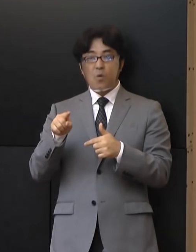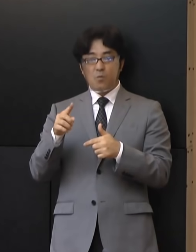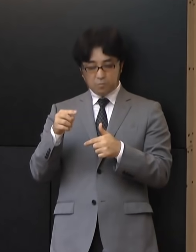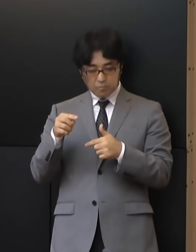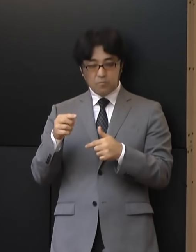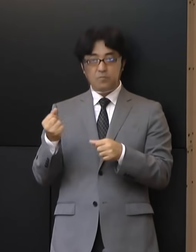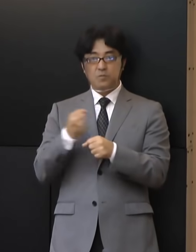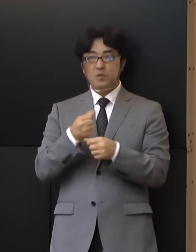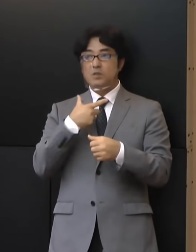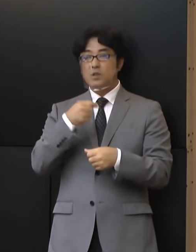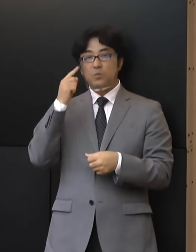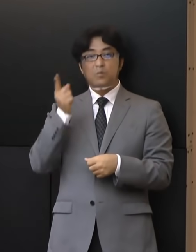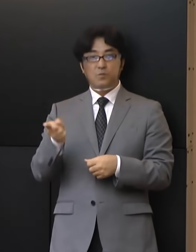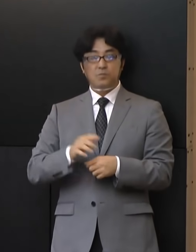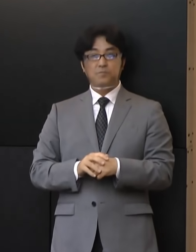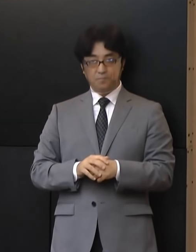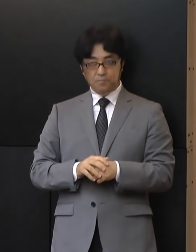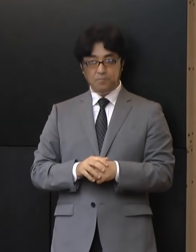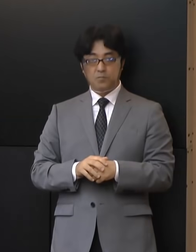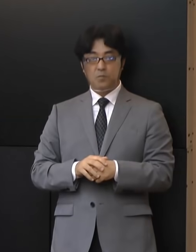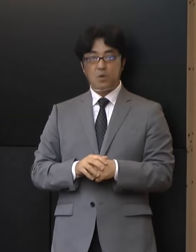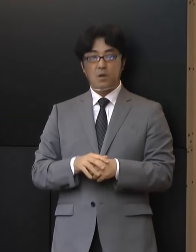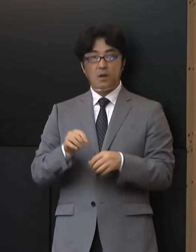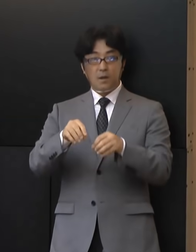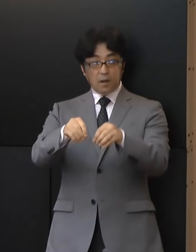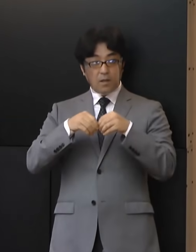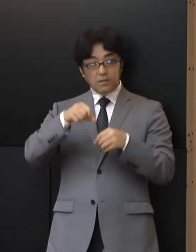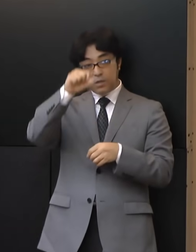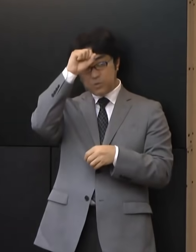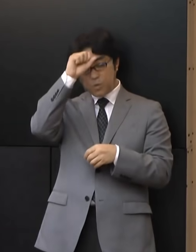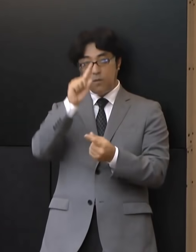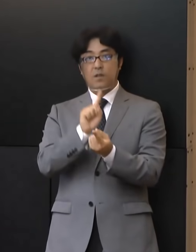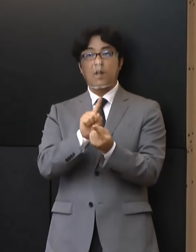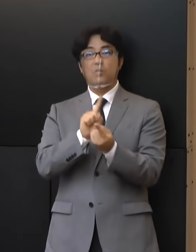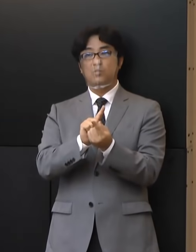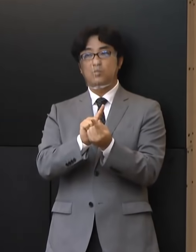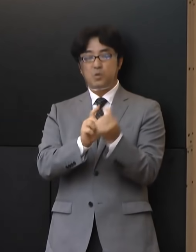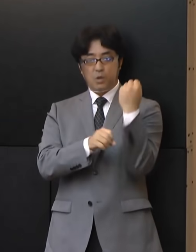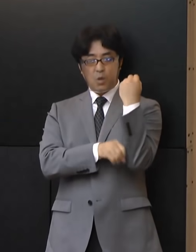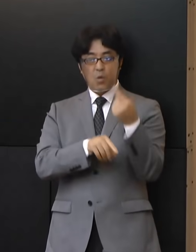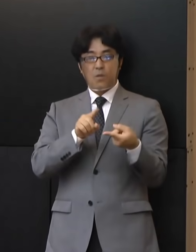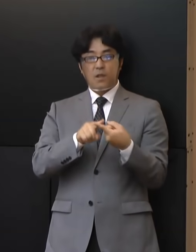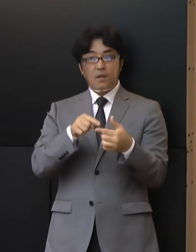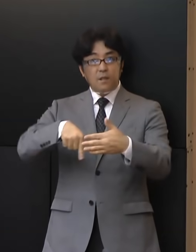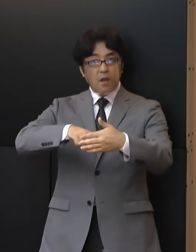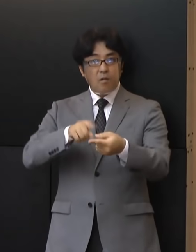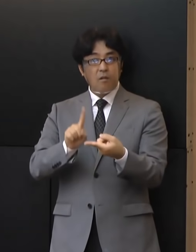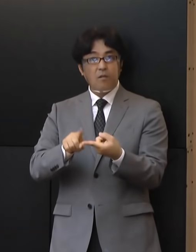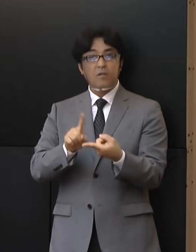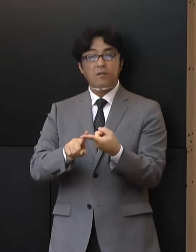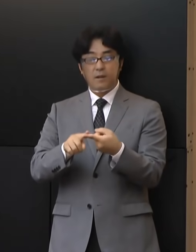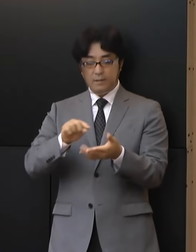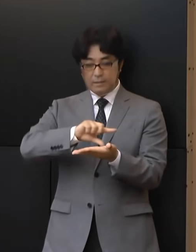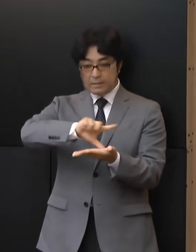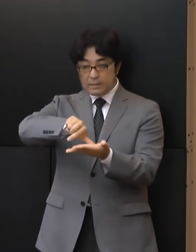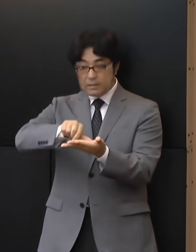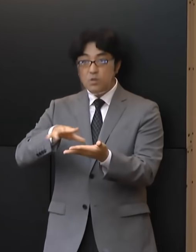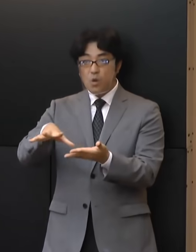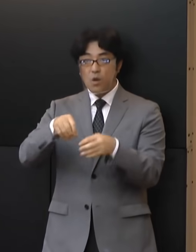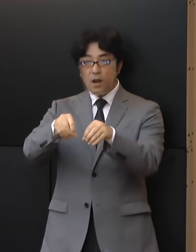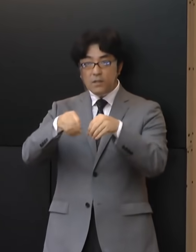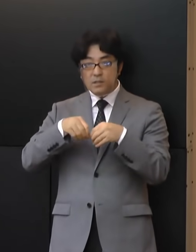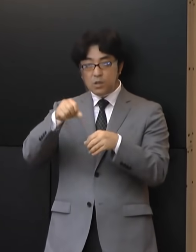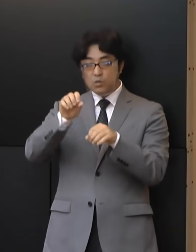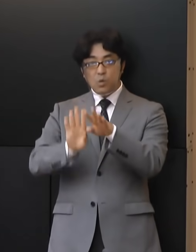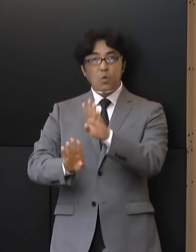また政府の新型コロナウイルス感染症対策の基本的対処方針に示されている通り、地域の感染状